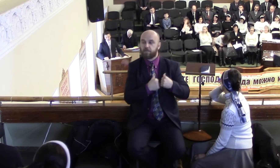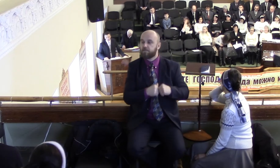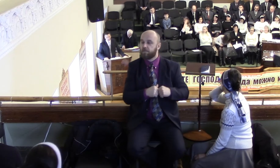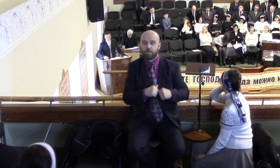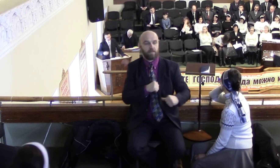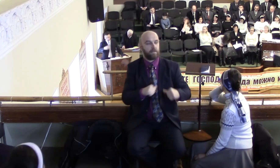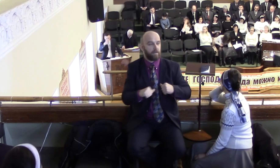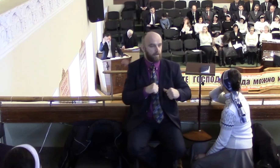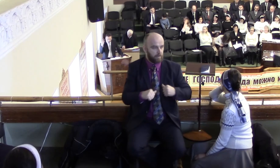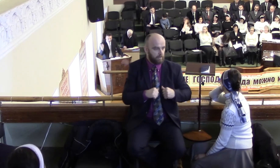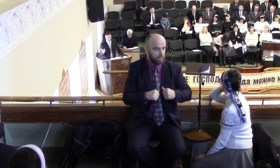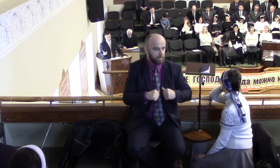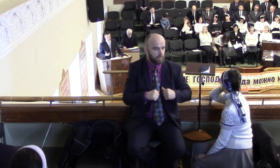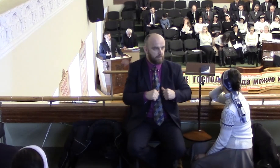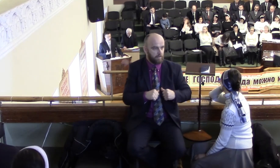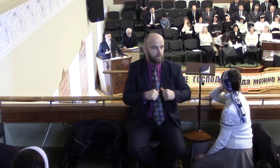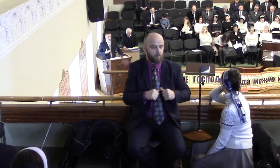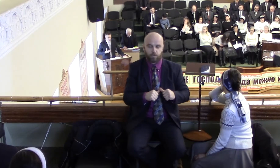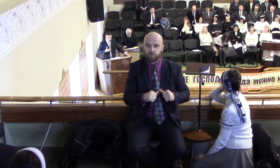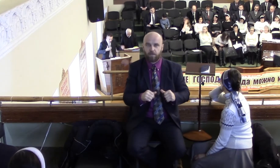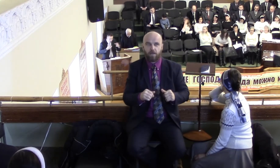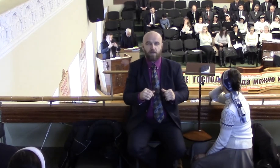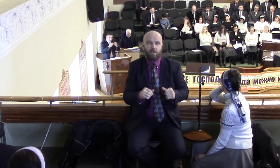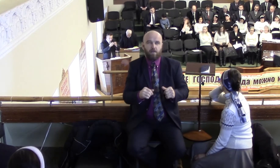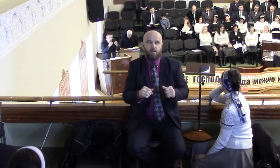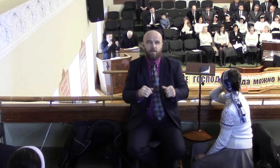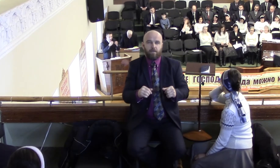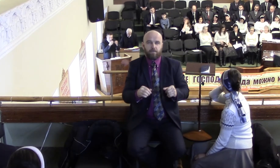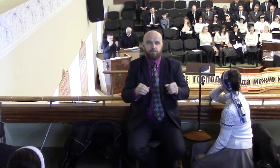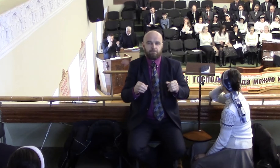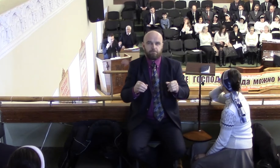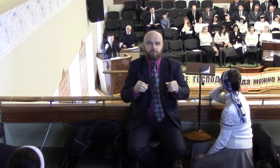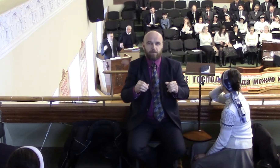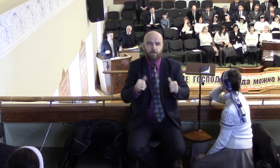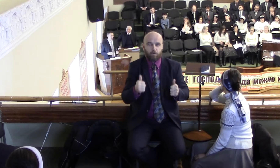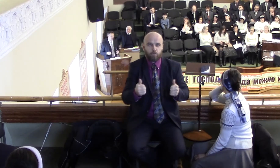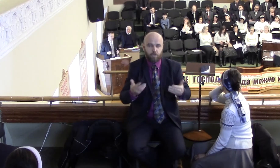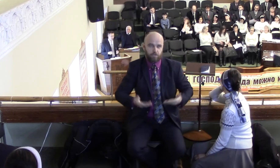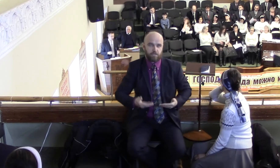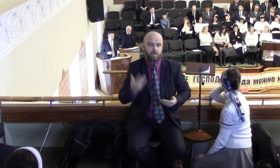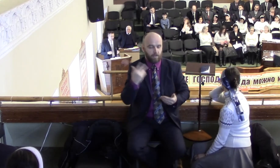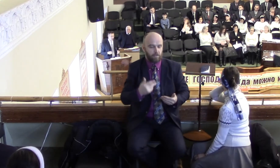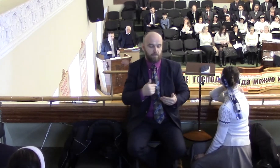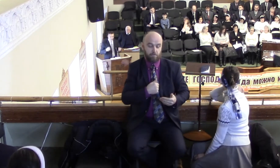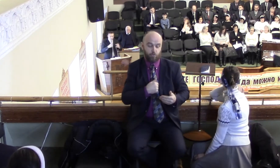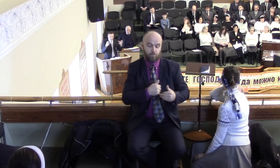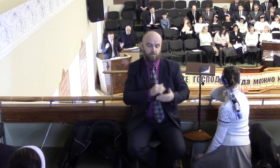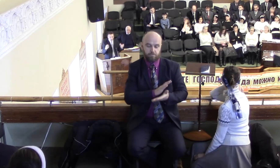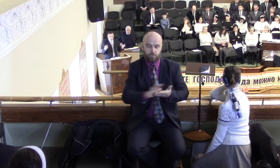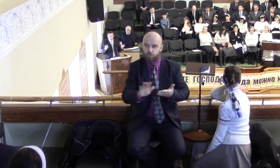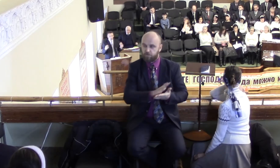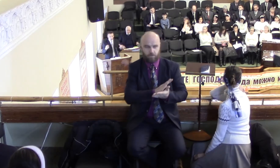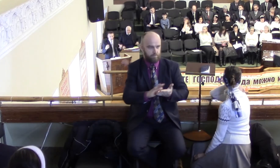эта жизнь, когда человек общается с Творцом, когда нет ничего, что разрушает эти взаимоотношения, когда